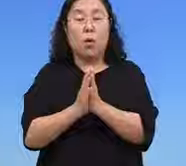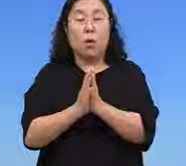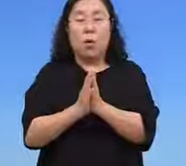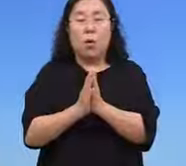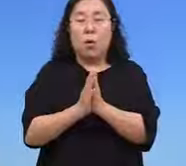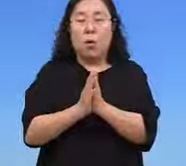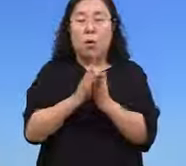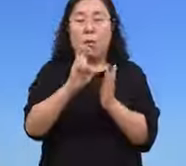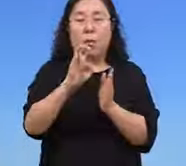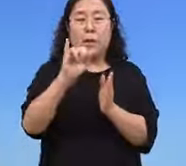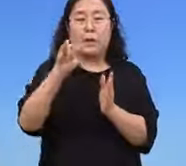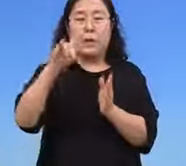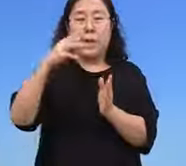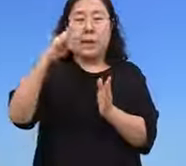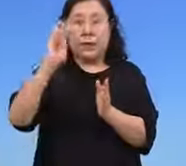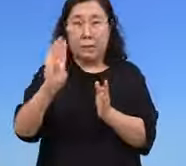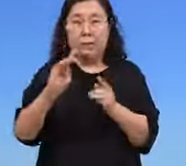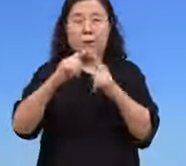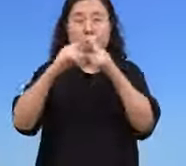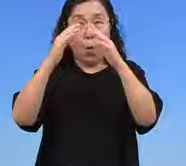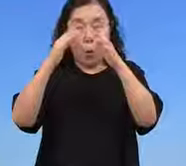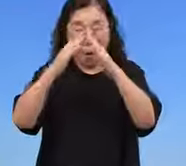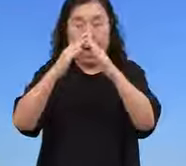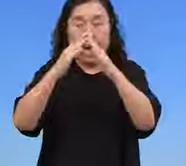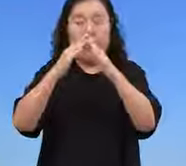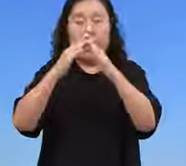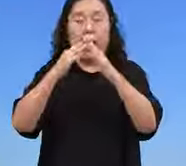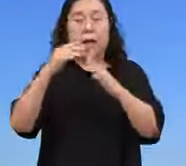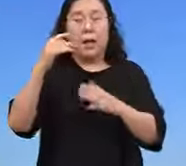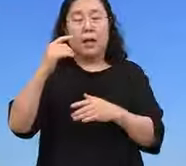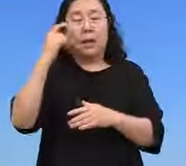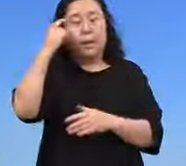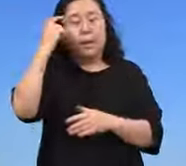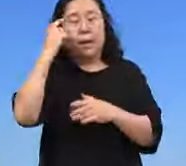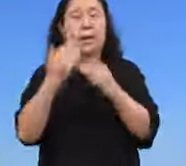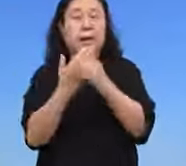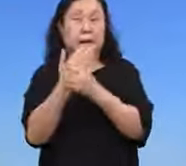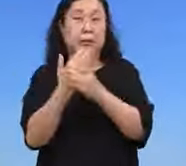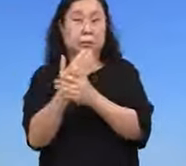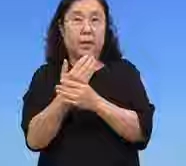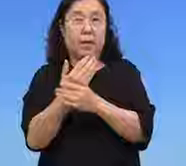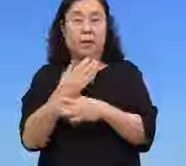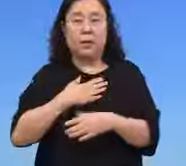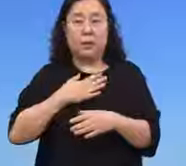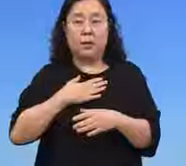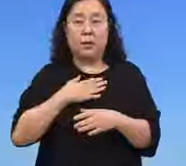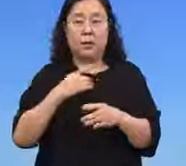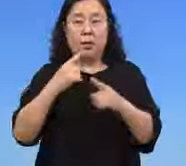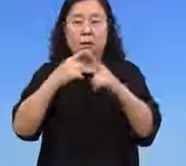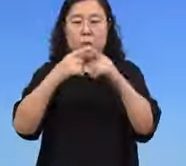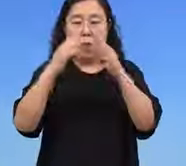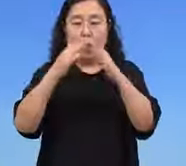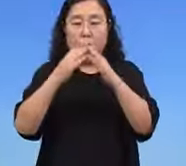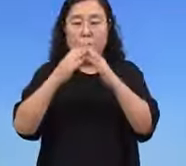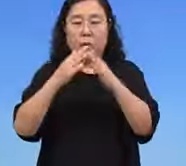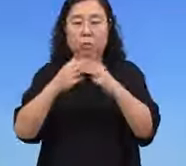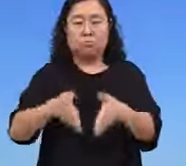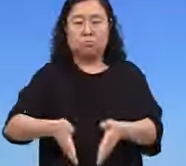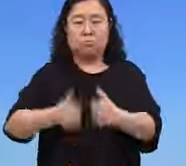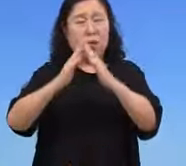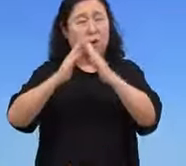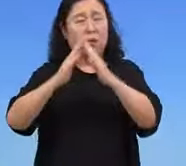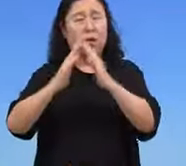평가를 하는 주님이 아니시기 때문에 오늘 교회를 개척했더니 너무너무 여건이 어려운 겁니다.